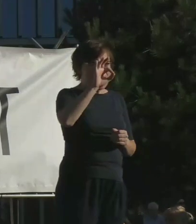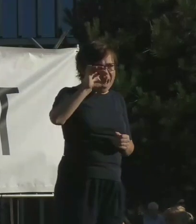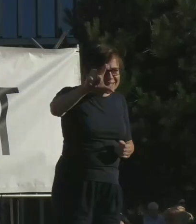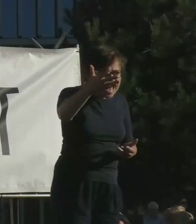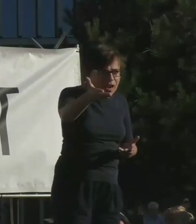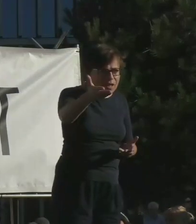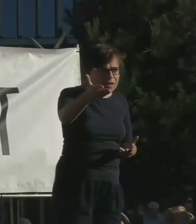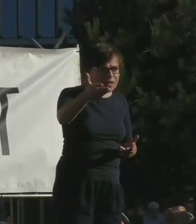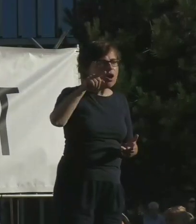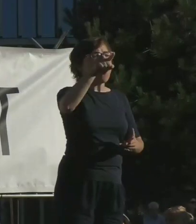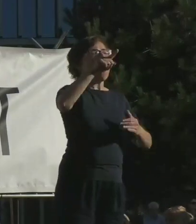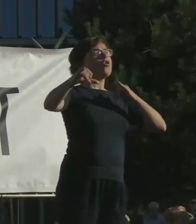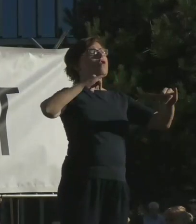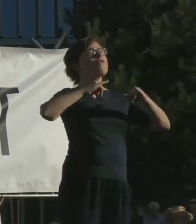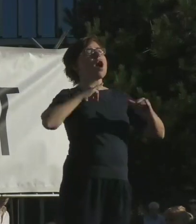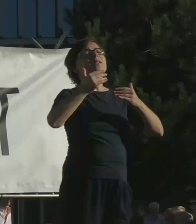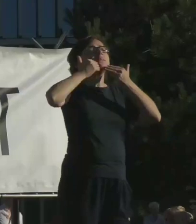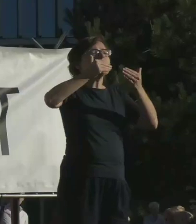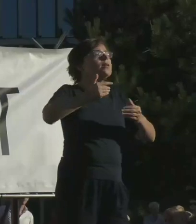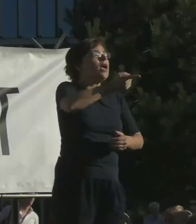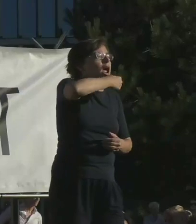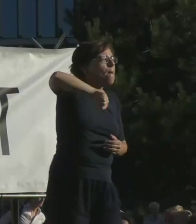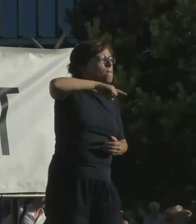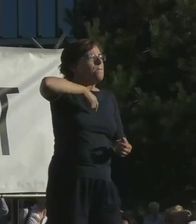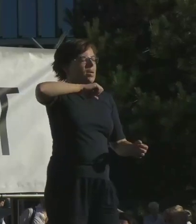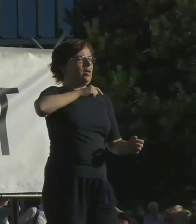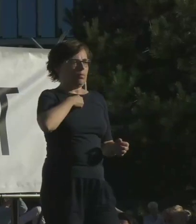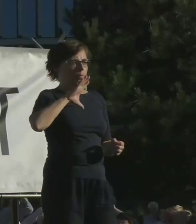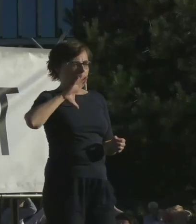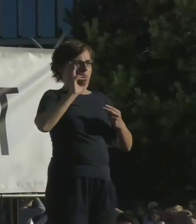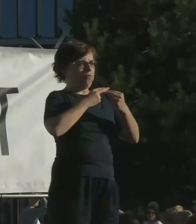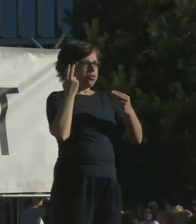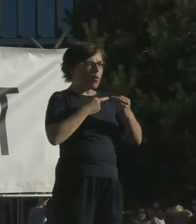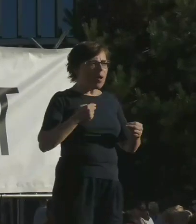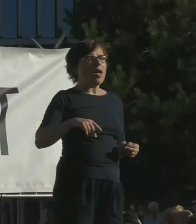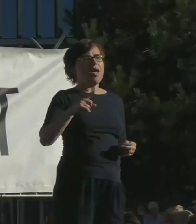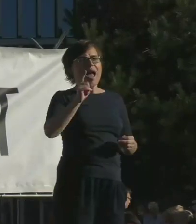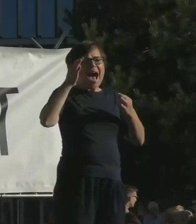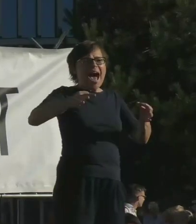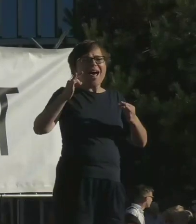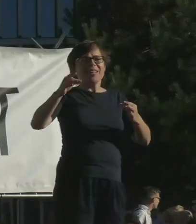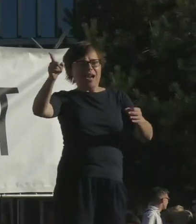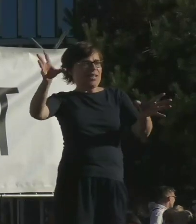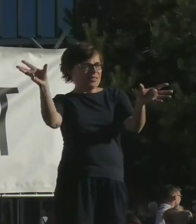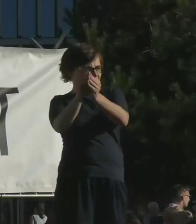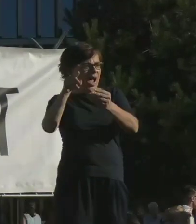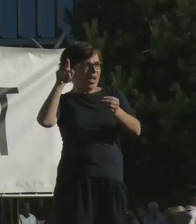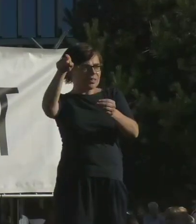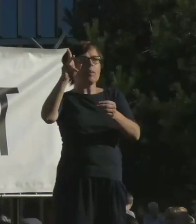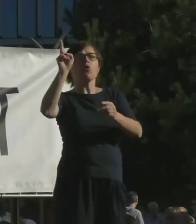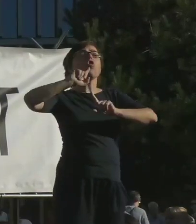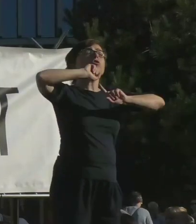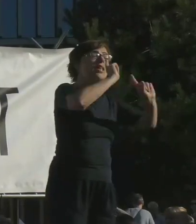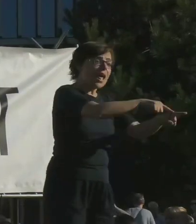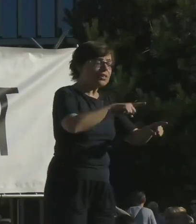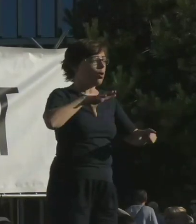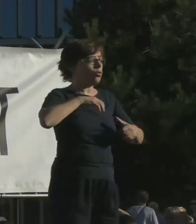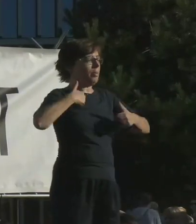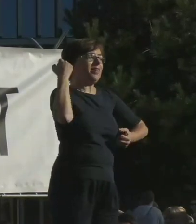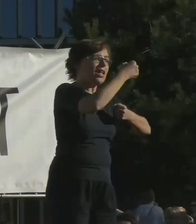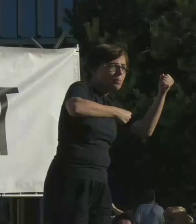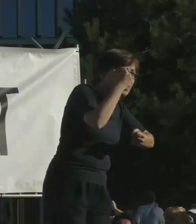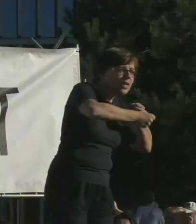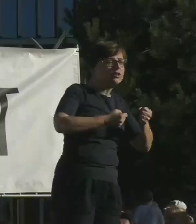PSL, który doszedł do władzy na tym, że my dostawałyśmy wpierdol, teraz głosuje z tymi, którzy zlecili ten wpierdol. Zlecali, żeby nas